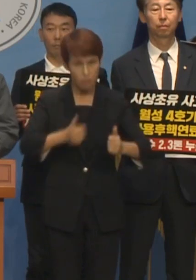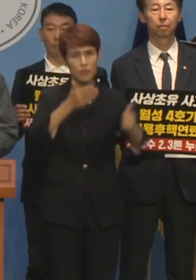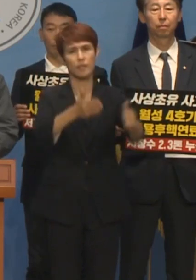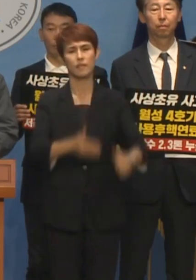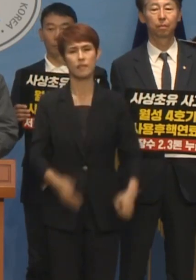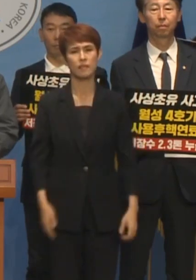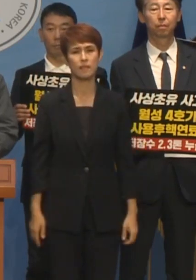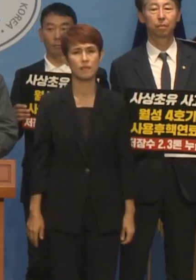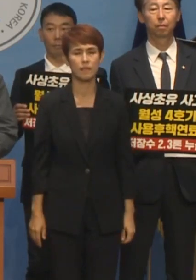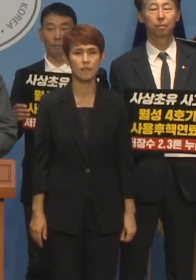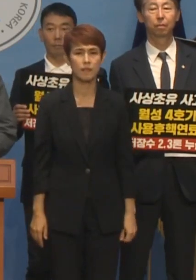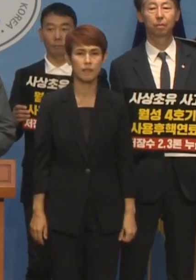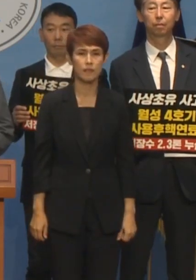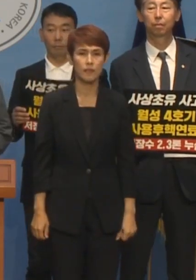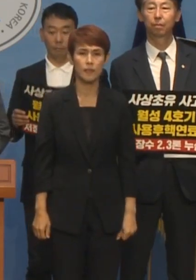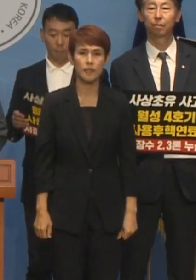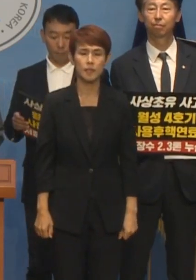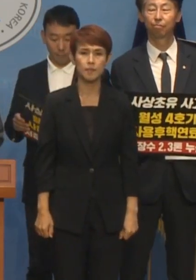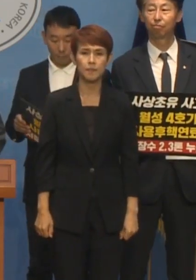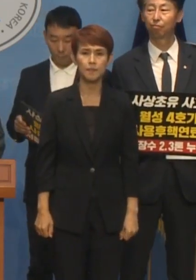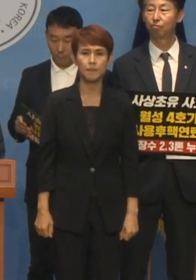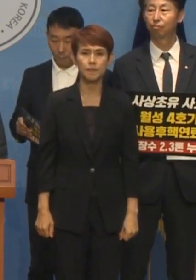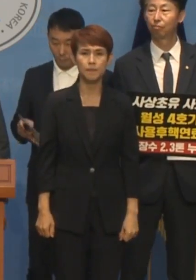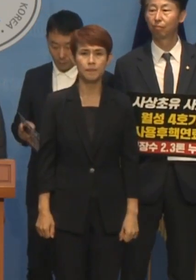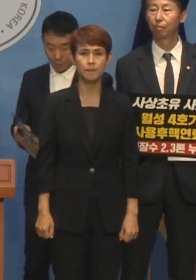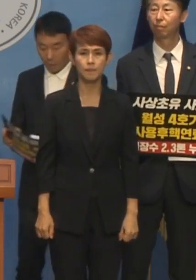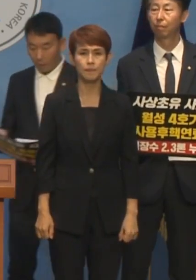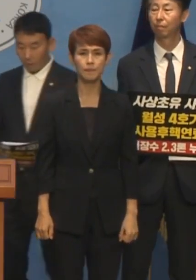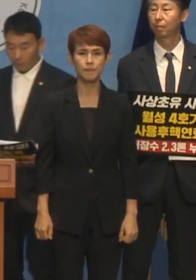주시기를 당부드립니다. 네, 이상입니다. 감사합니다.